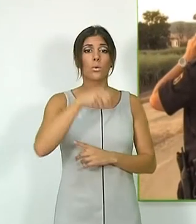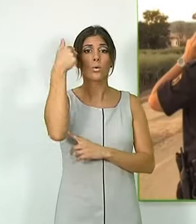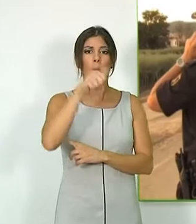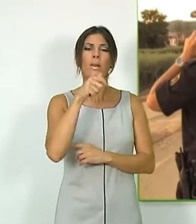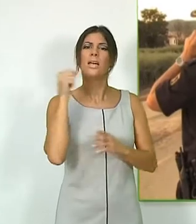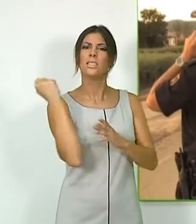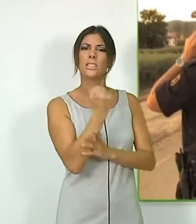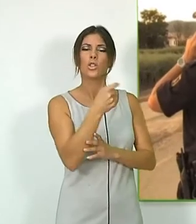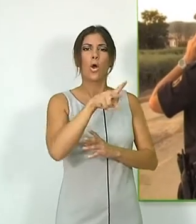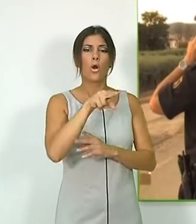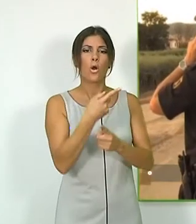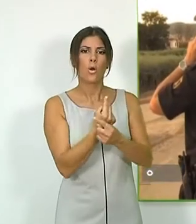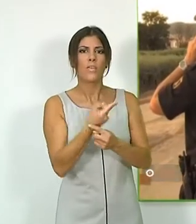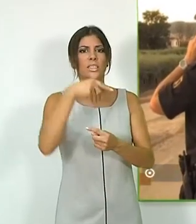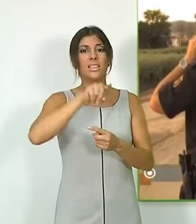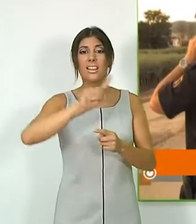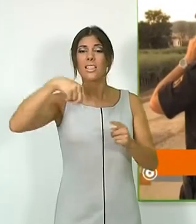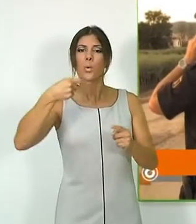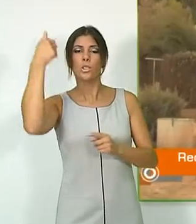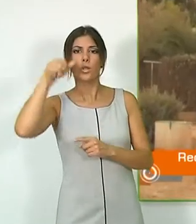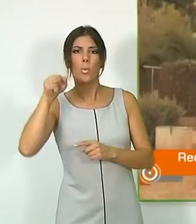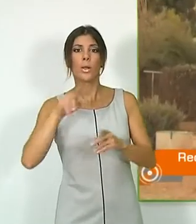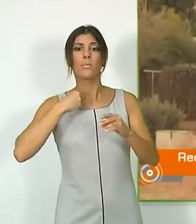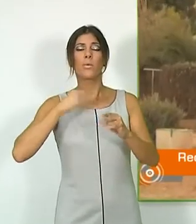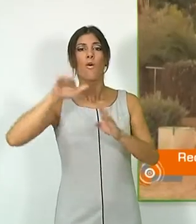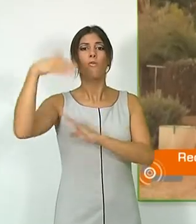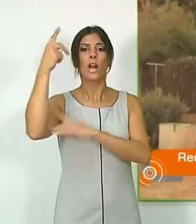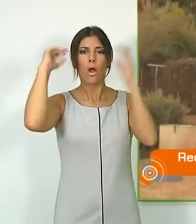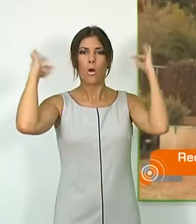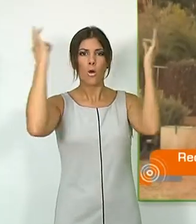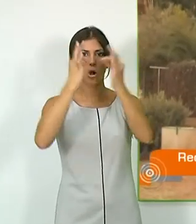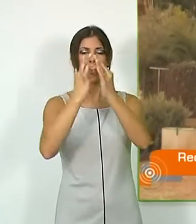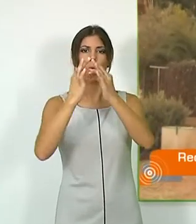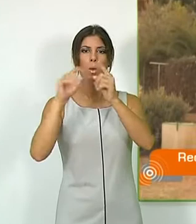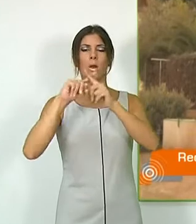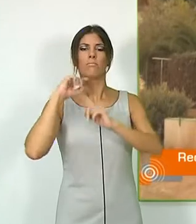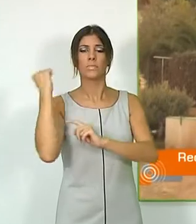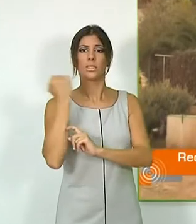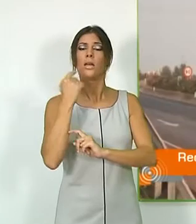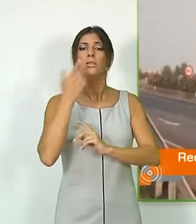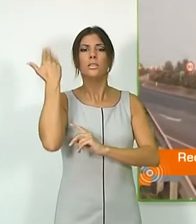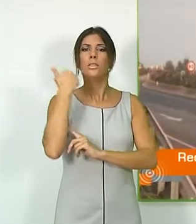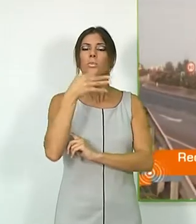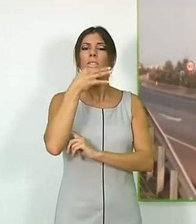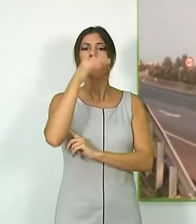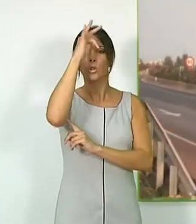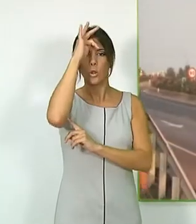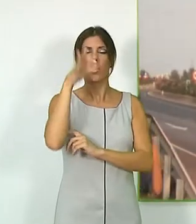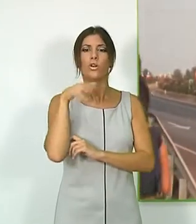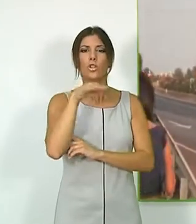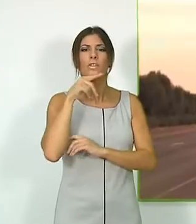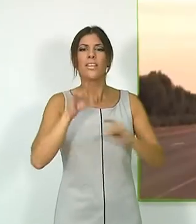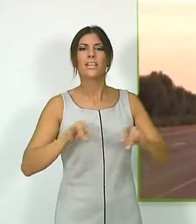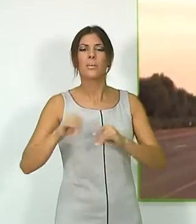Un hombre ha asesinado presuntamente a su novia y después se ha suicidado en las afueras de Córdoba. Ha ocurrido en la tarde